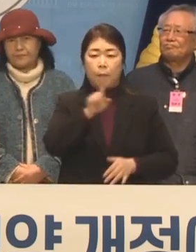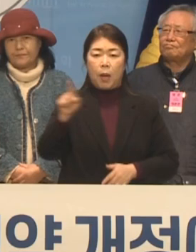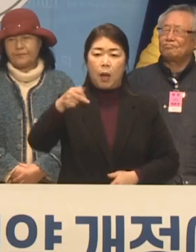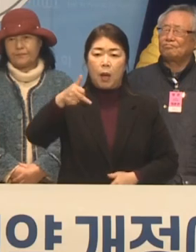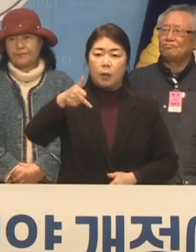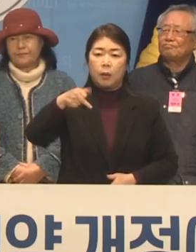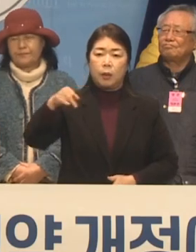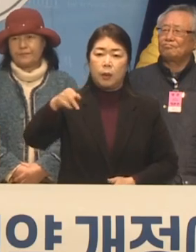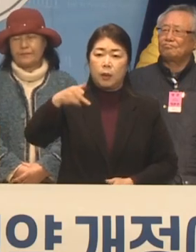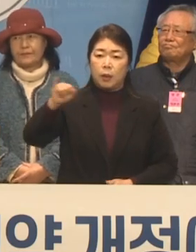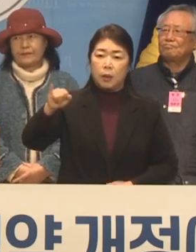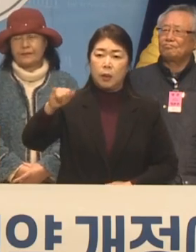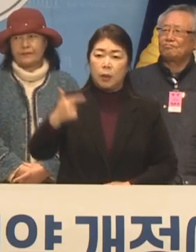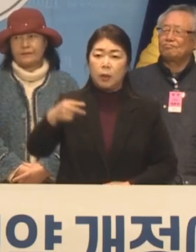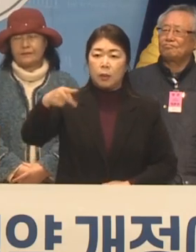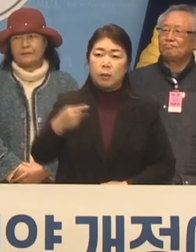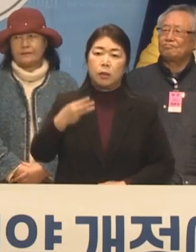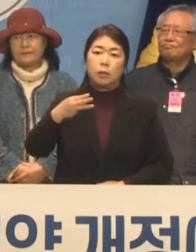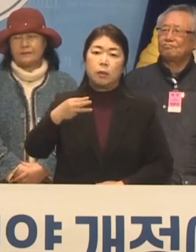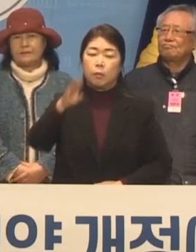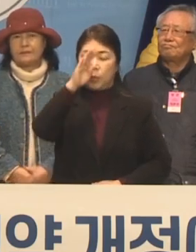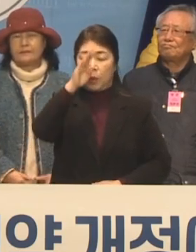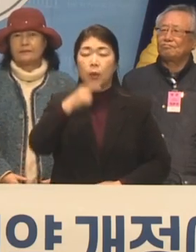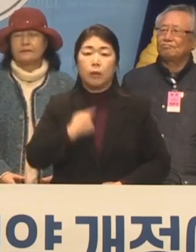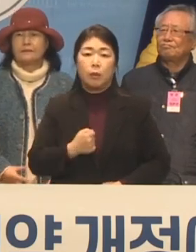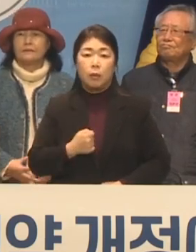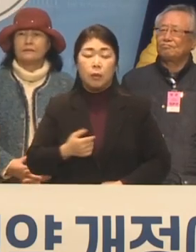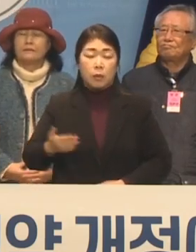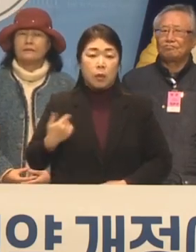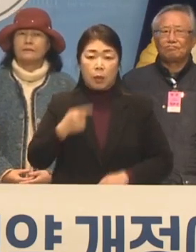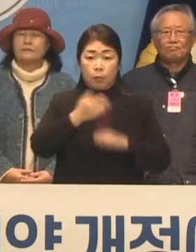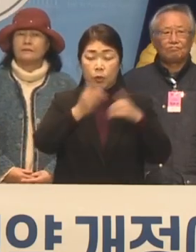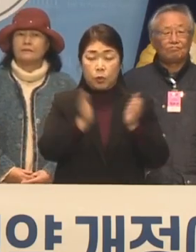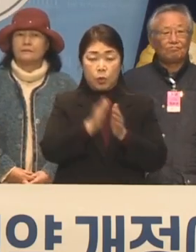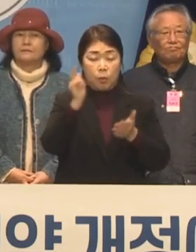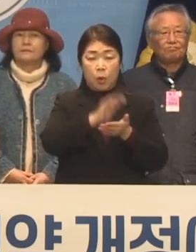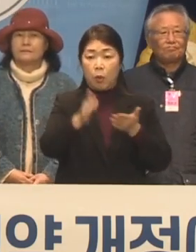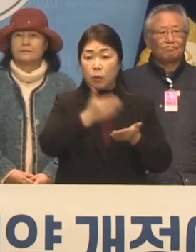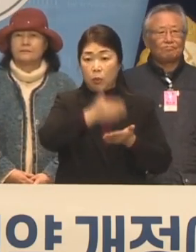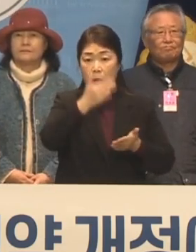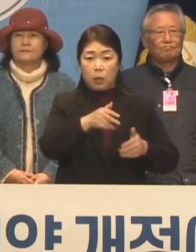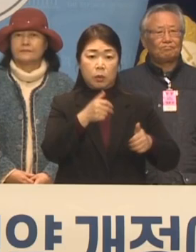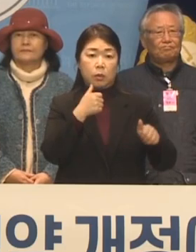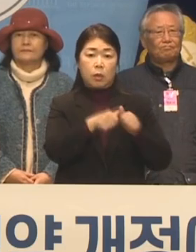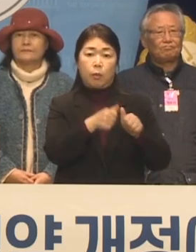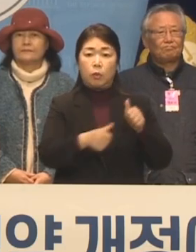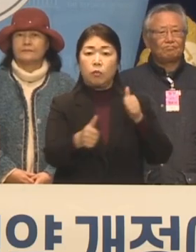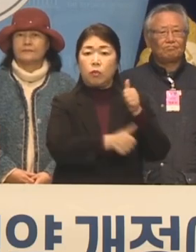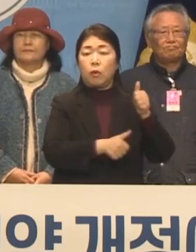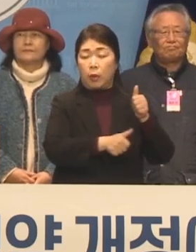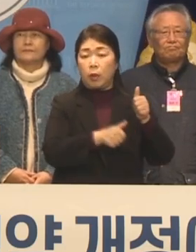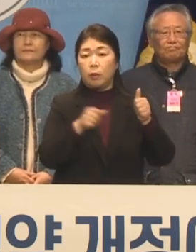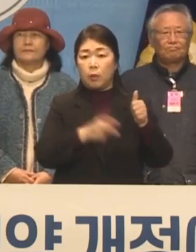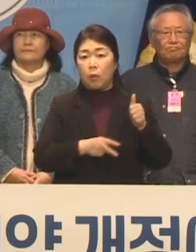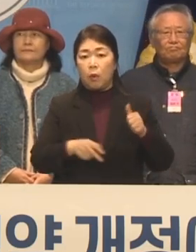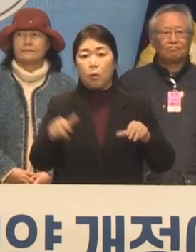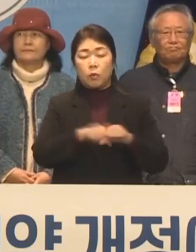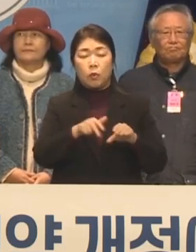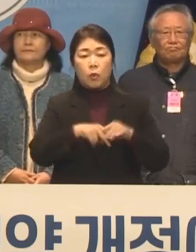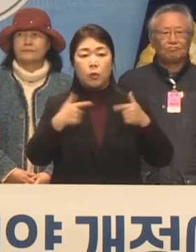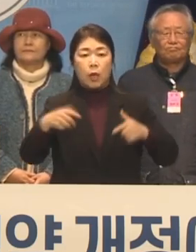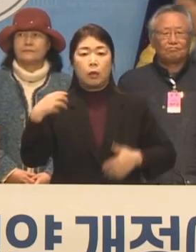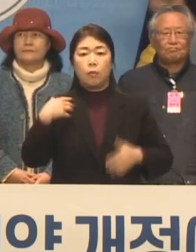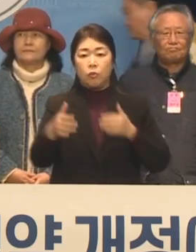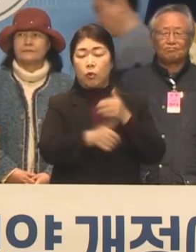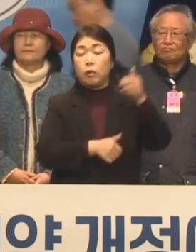파킨슨병을 앓고 계신 전 민주평통 자문위원회 전 종교